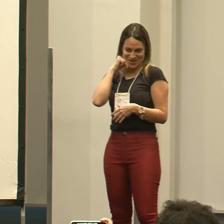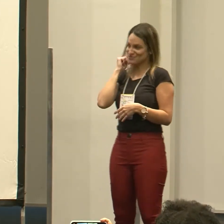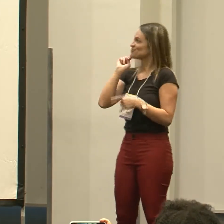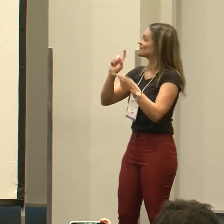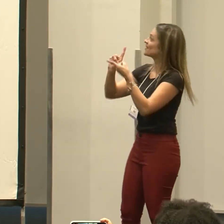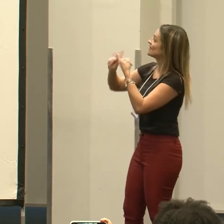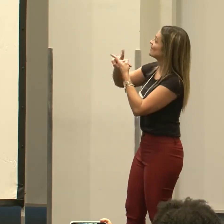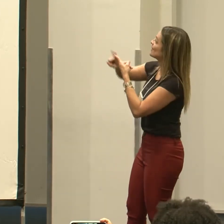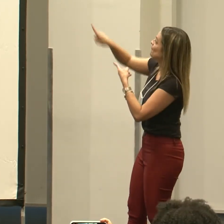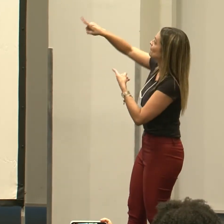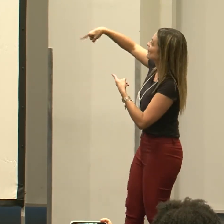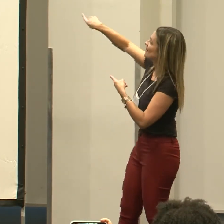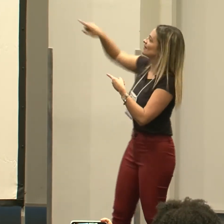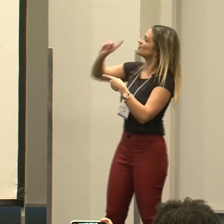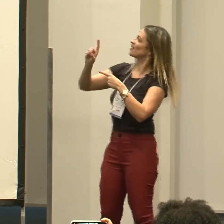gostavam muito dele.